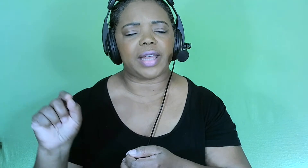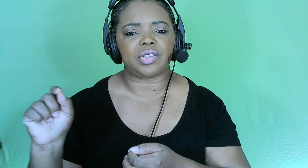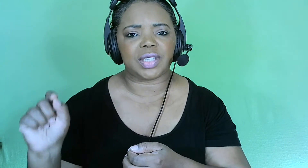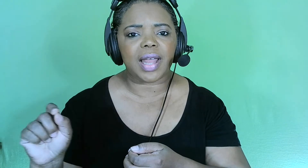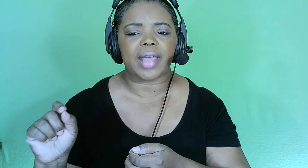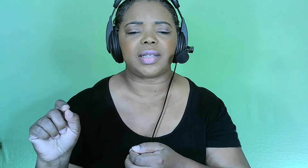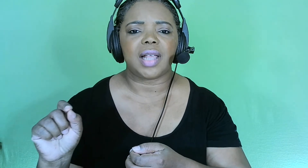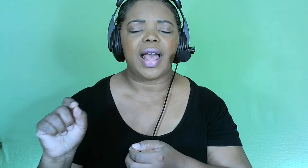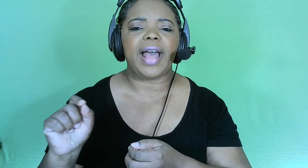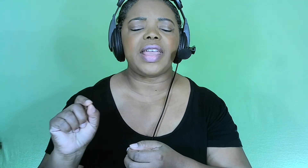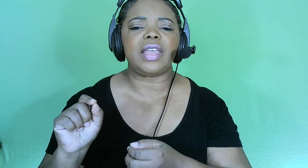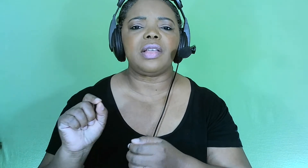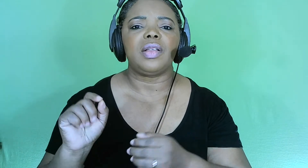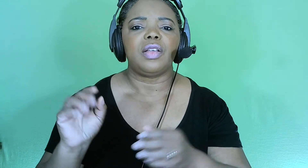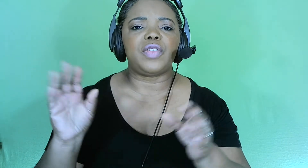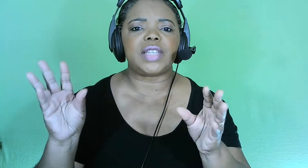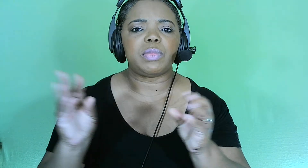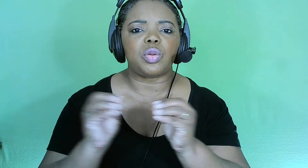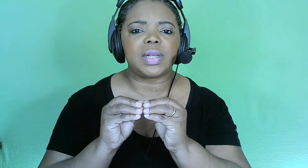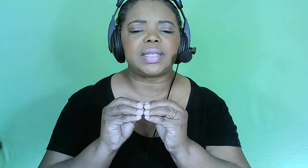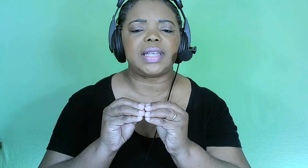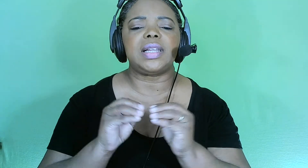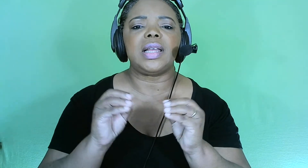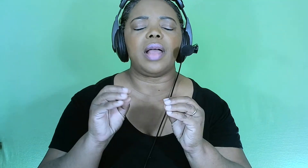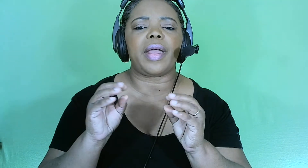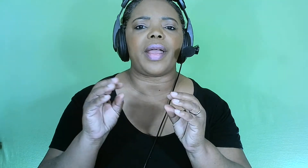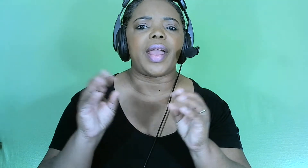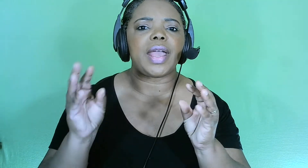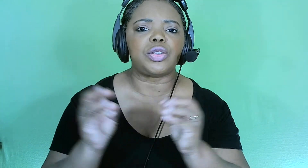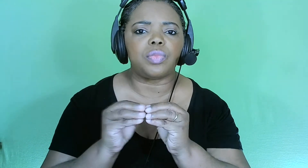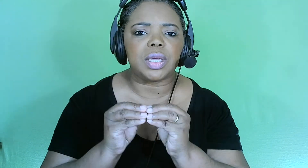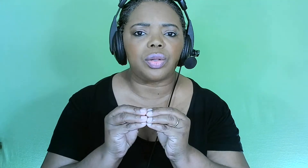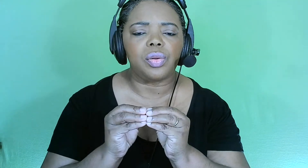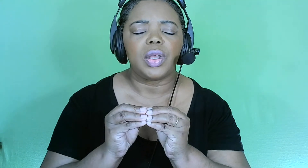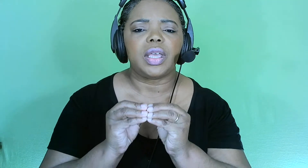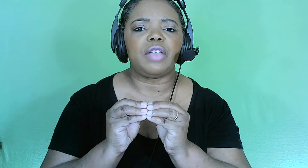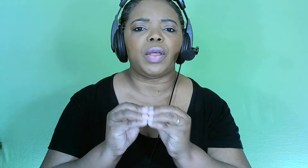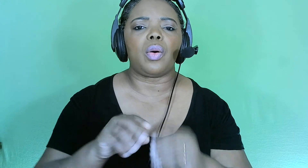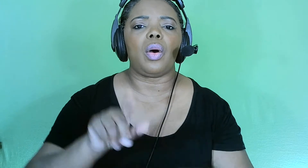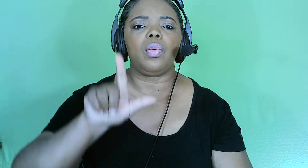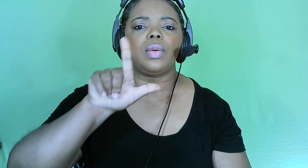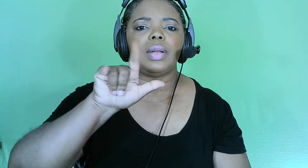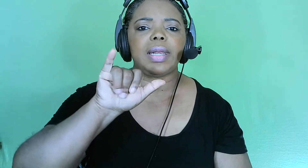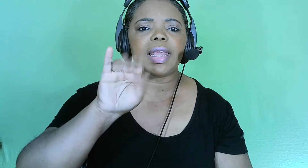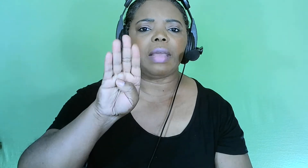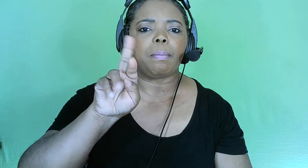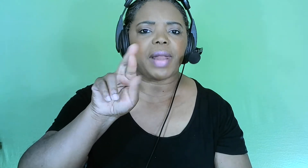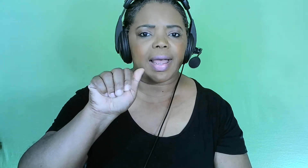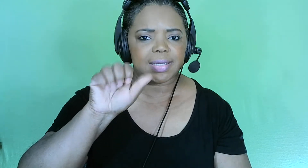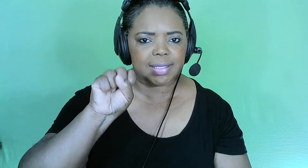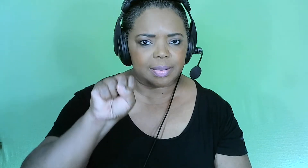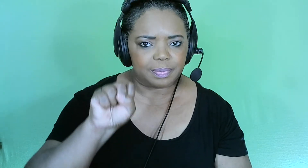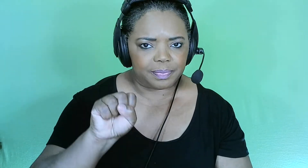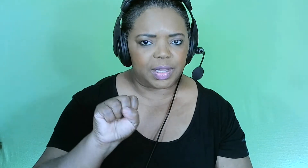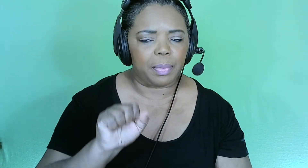de Sinais. Aí, fizemos uma sigla, resumido, e ficou Libras, tá